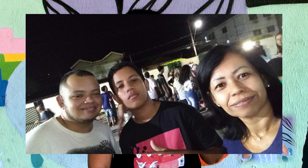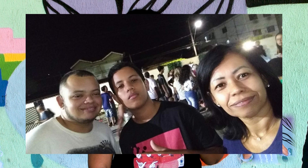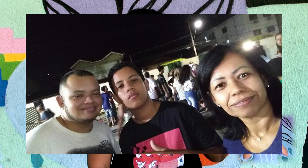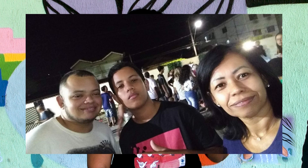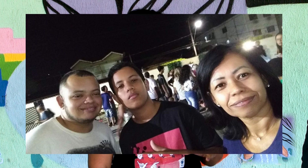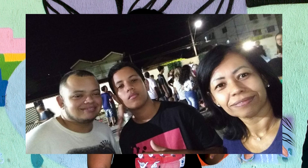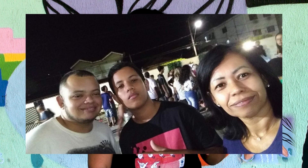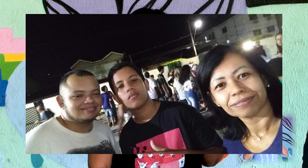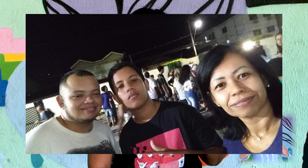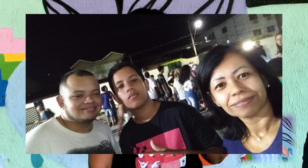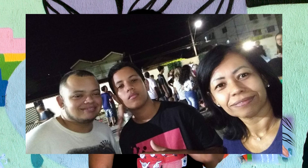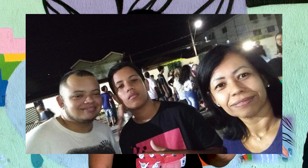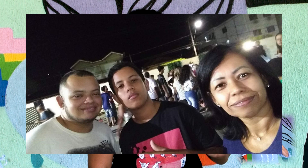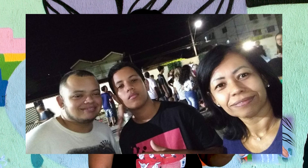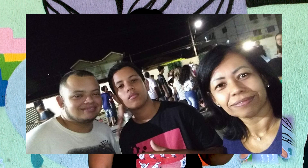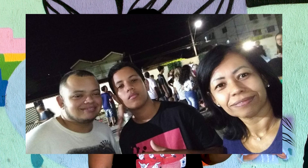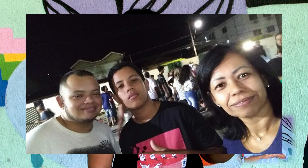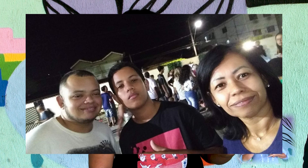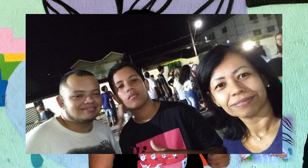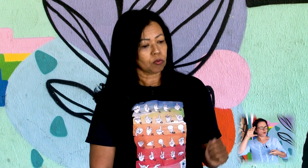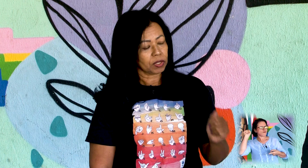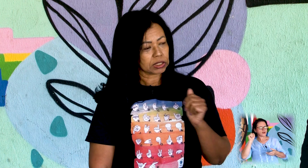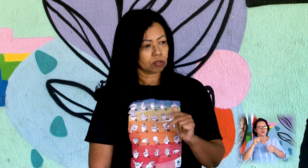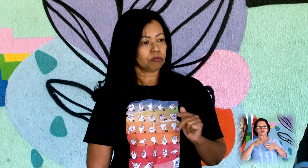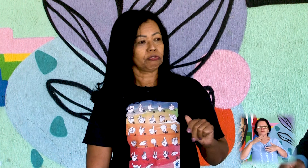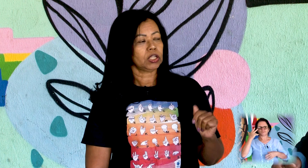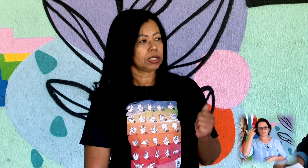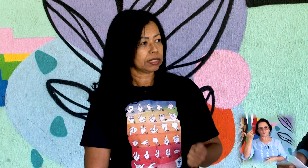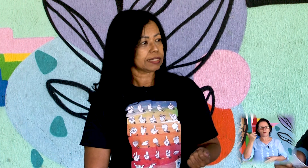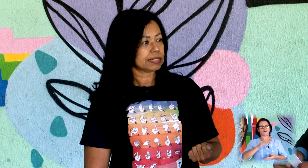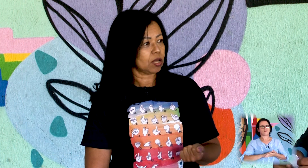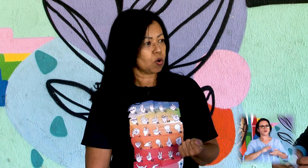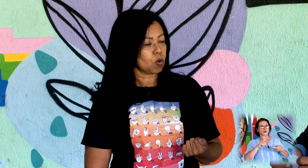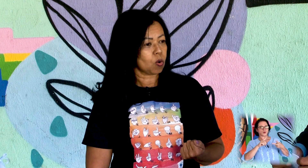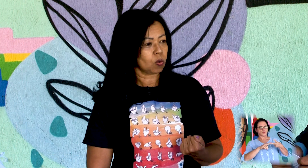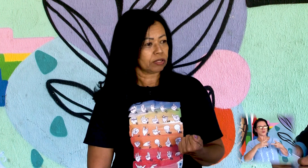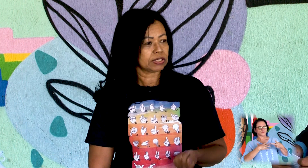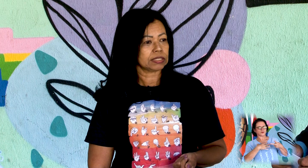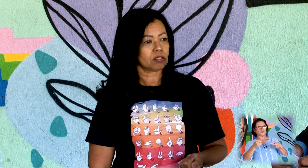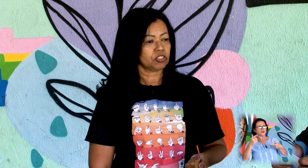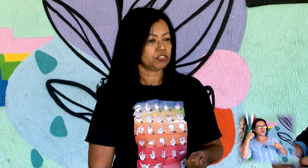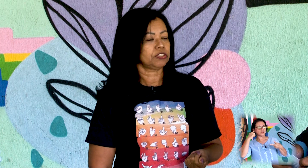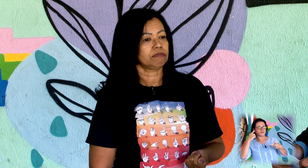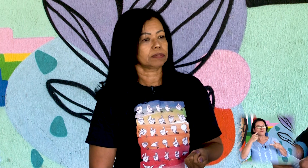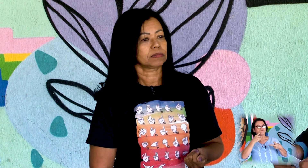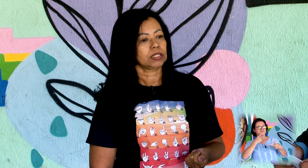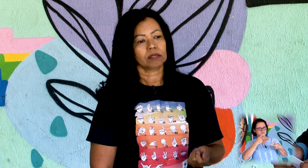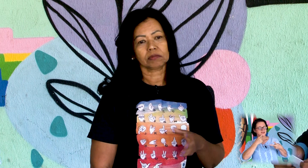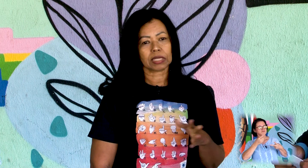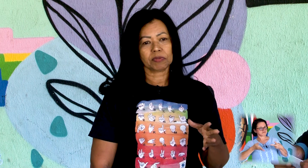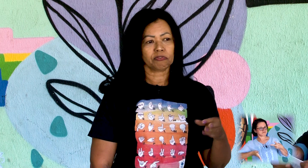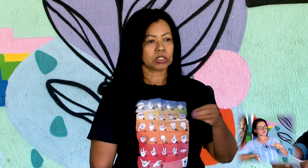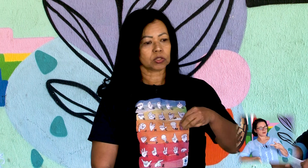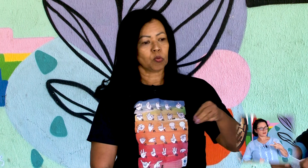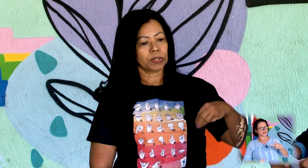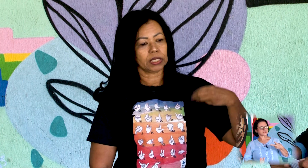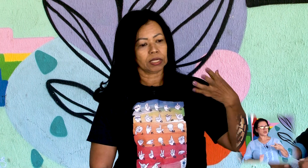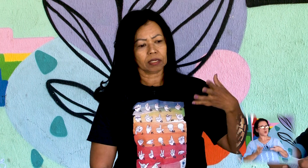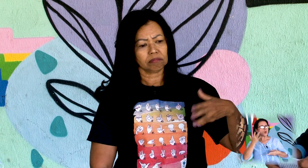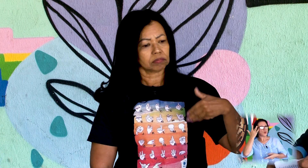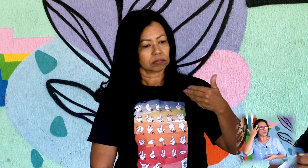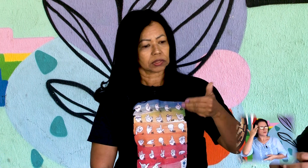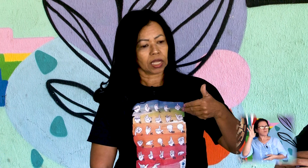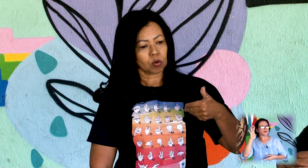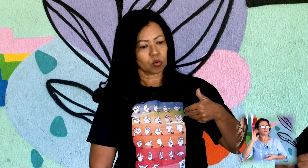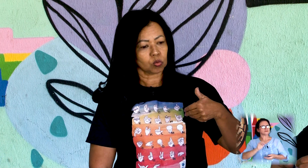Um, que é o mais velho, ele é ouvinte, tranquilo. O meu segundo filho, ele nasceu com deficiência auditiva. Eu não sabia, eu fui